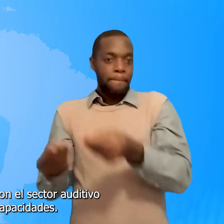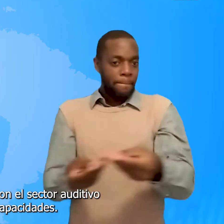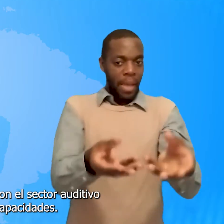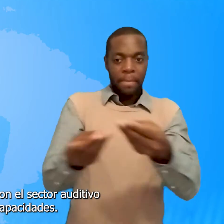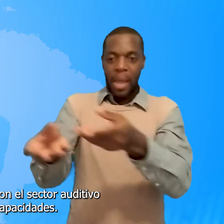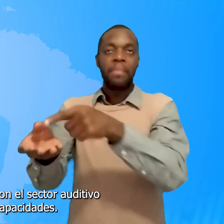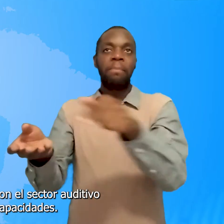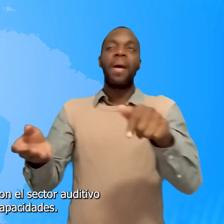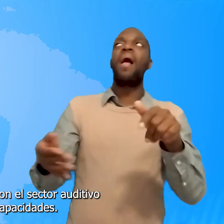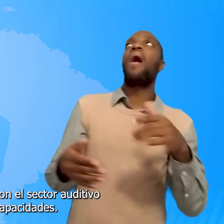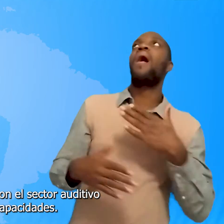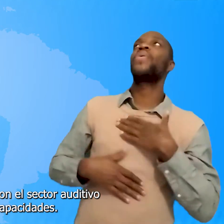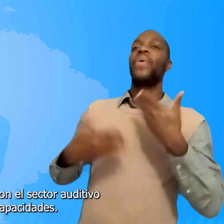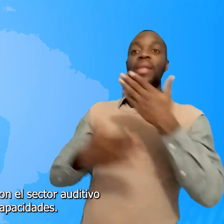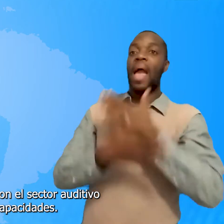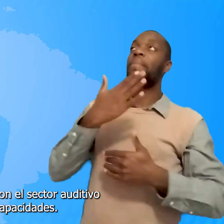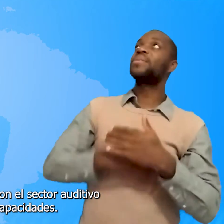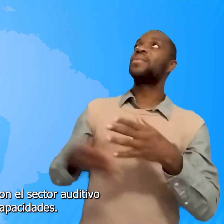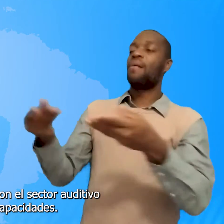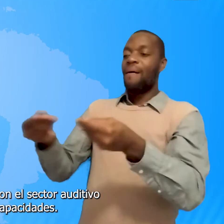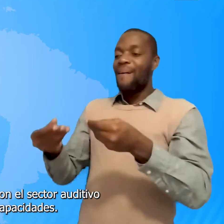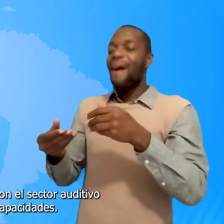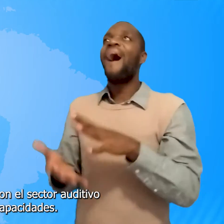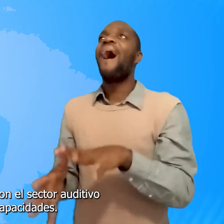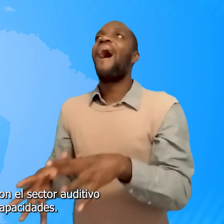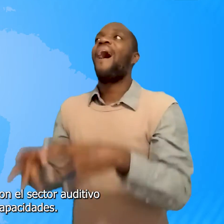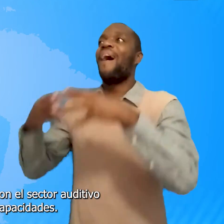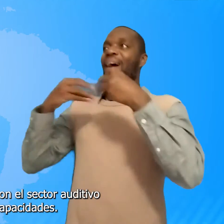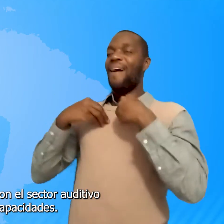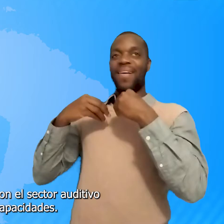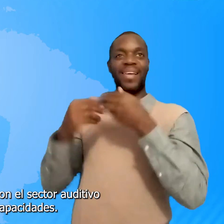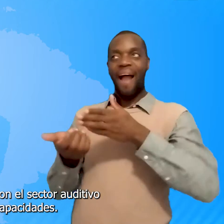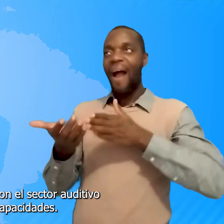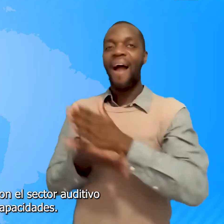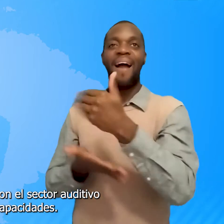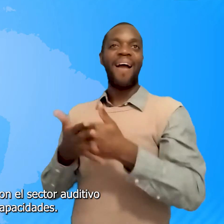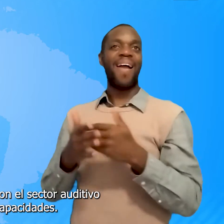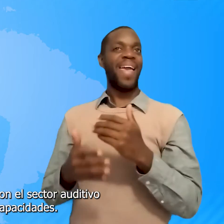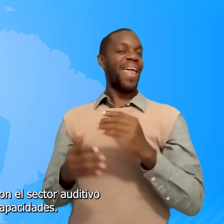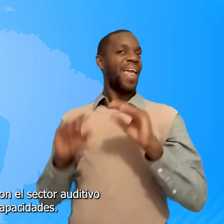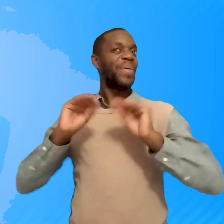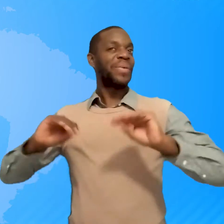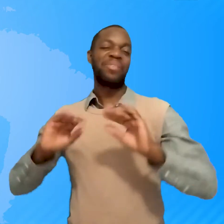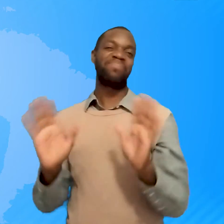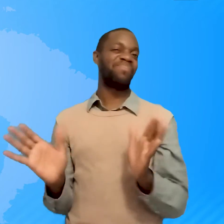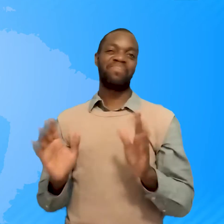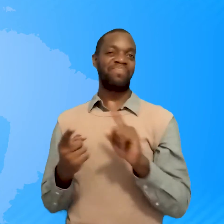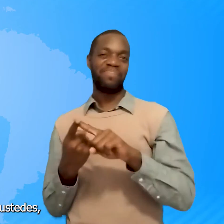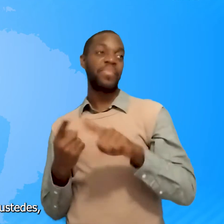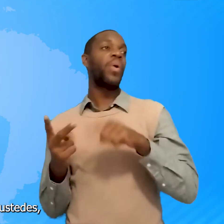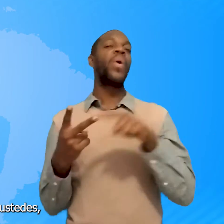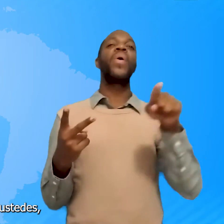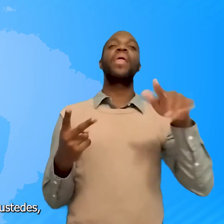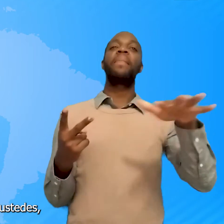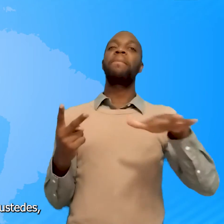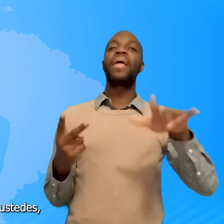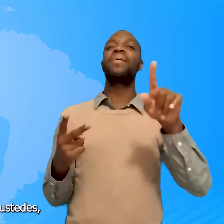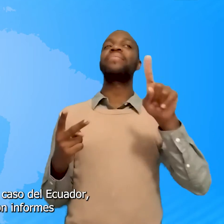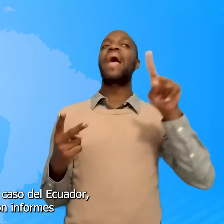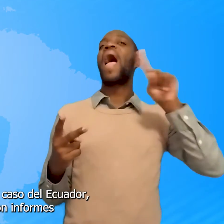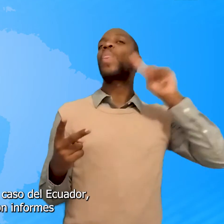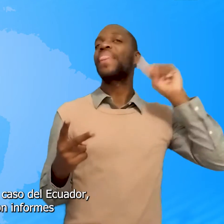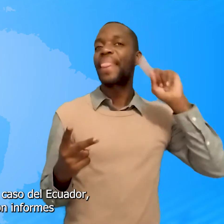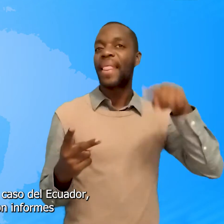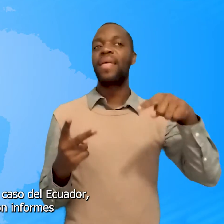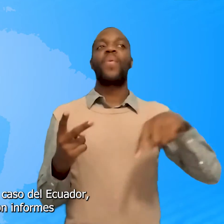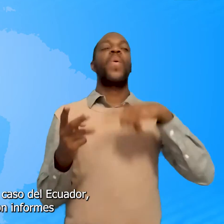lo mismo sucede con el sector auditivo y otras discapacidades. No sé si ustedes,